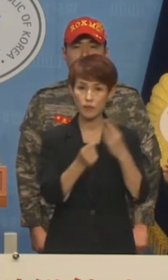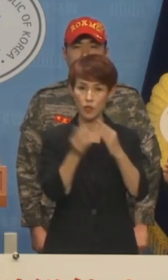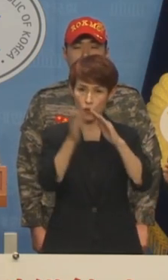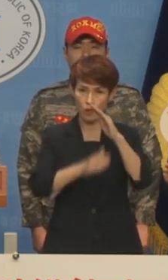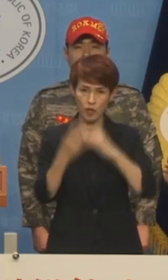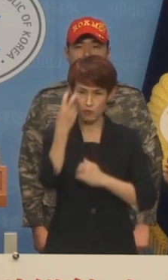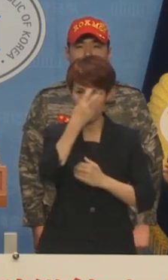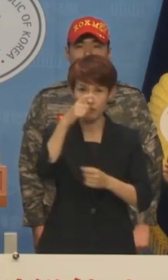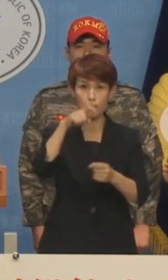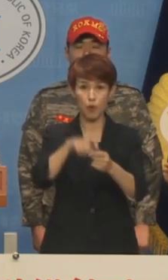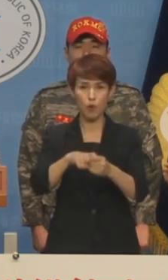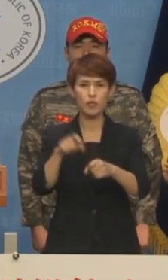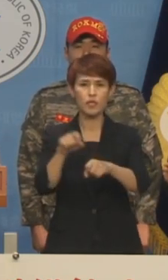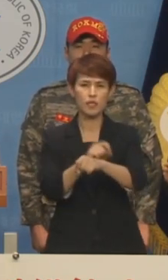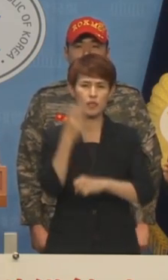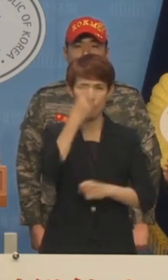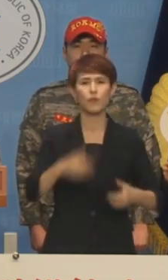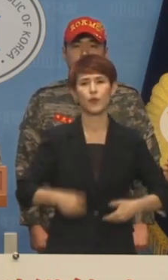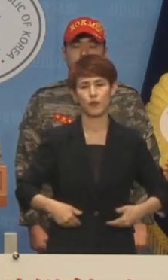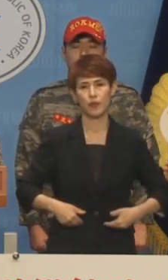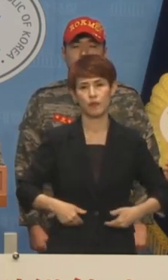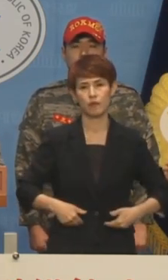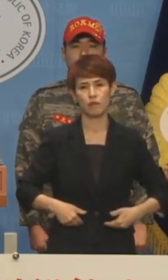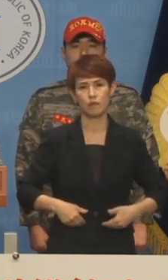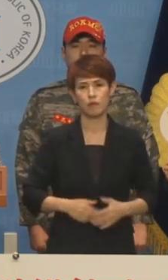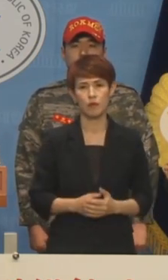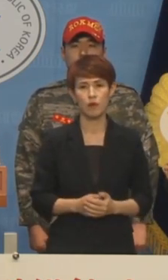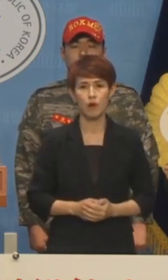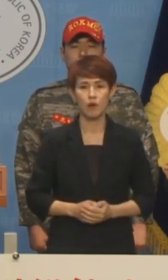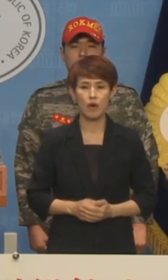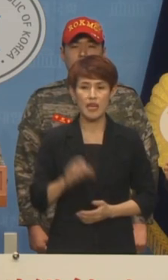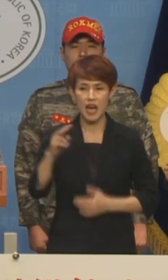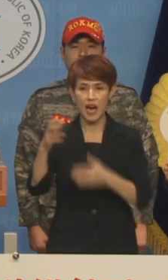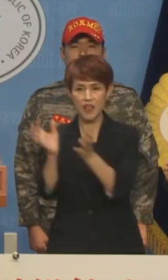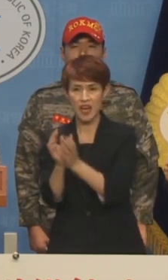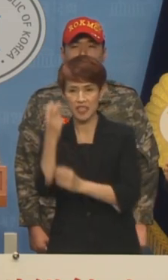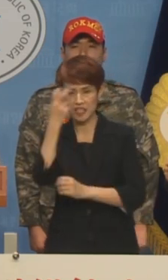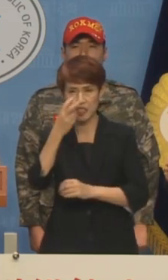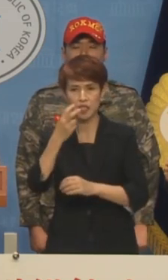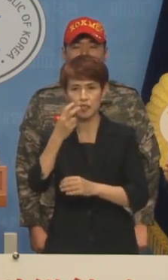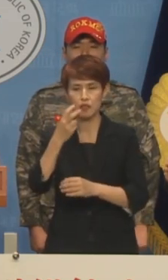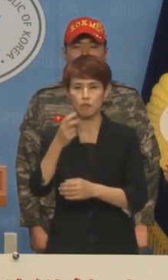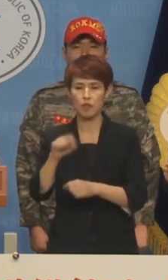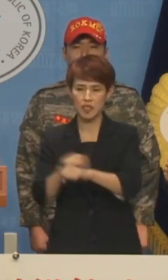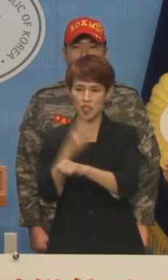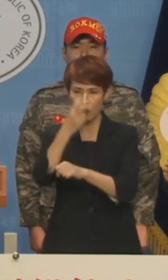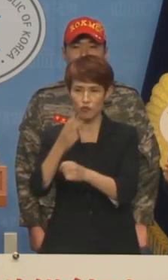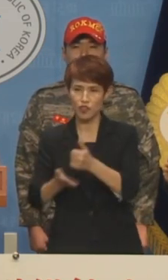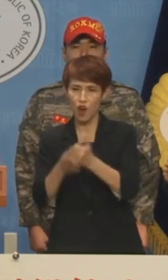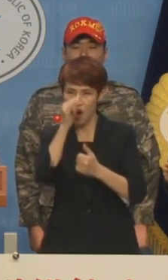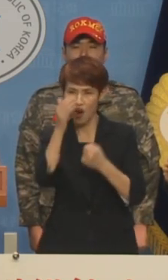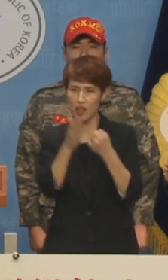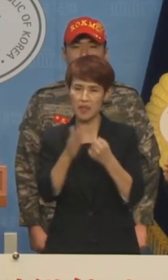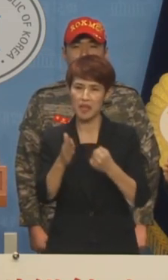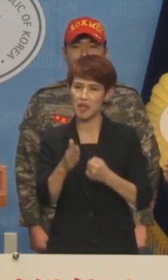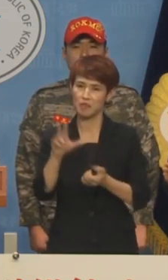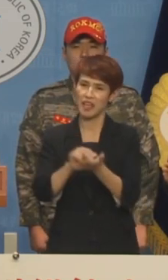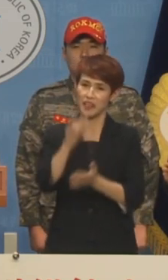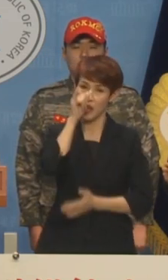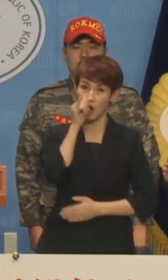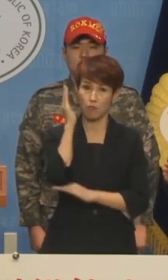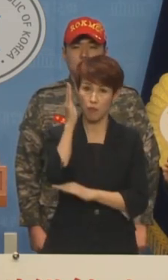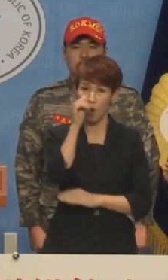수사를 위해서도 특검이 필요합니다. 혹자는 야당이 특검 추천을 하기 때문에 믿을 수 없다고 하고 이게 독소조항이라고 합니다. 근데 현재